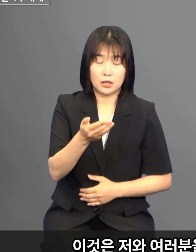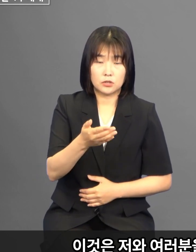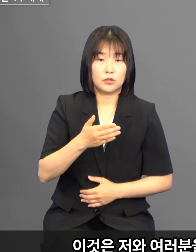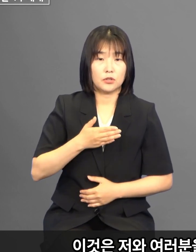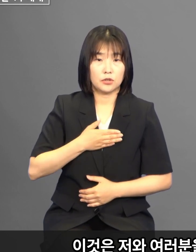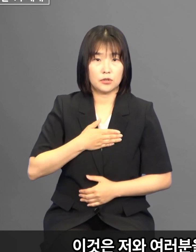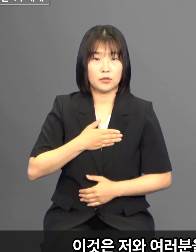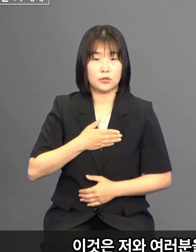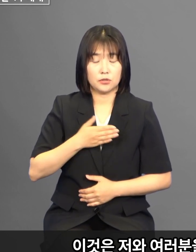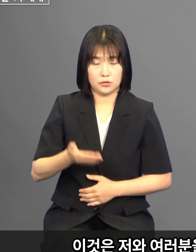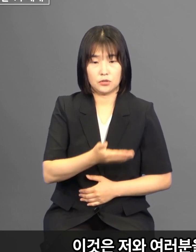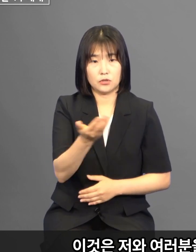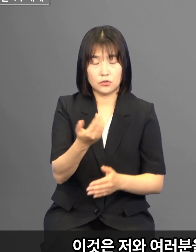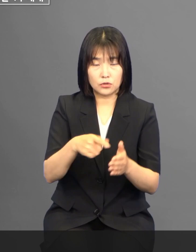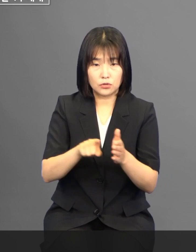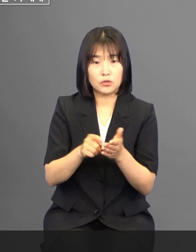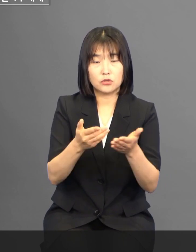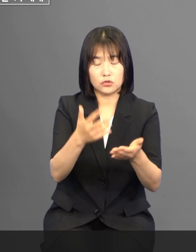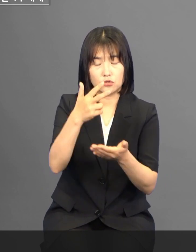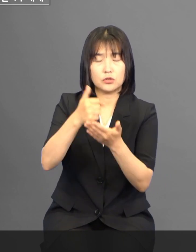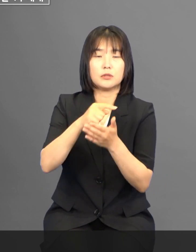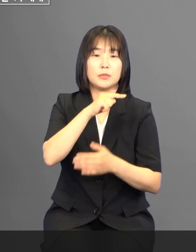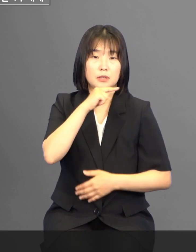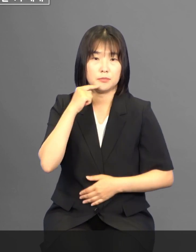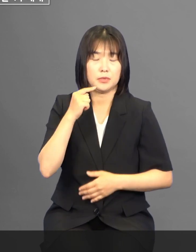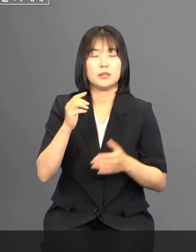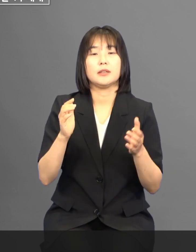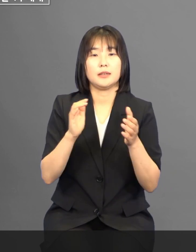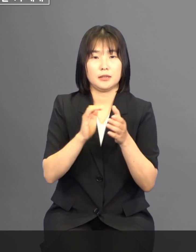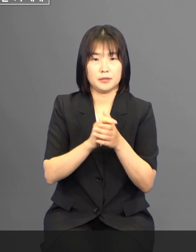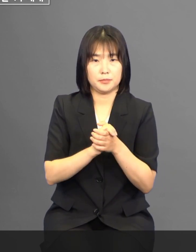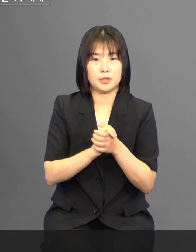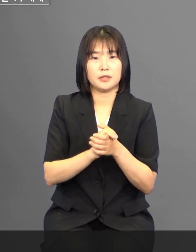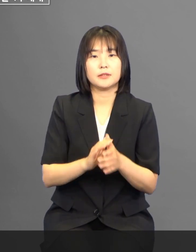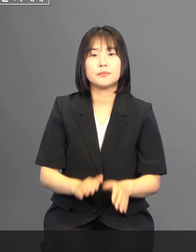위해 주시는 주님의 피입니다. 아멘.